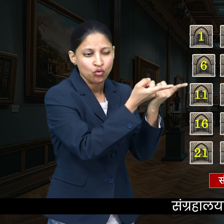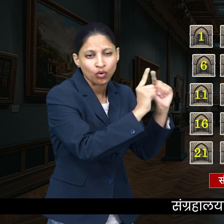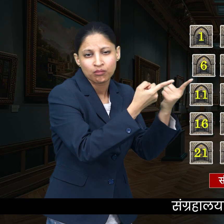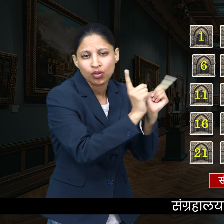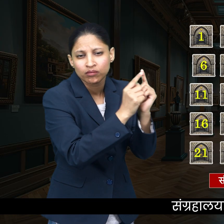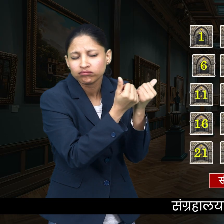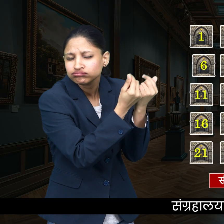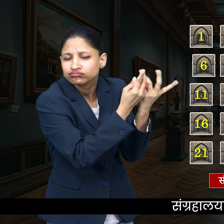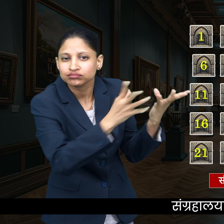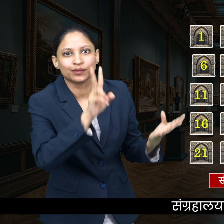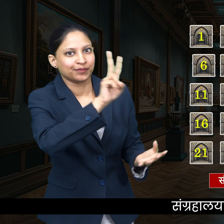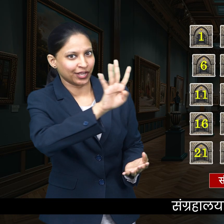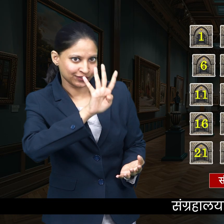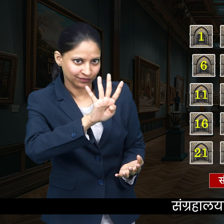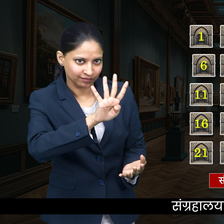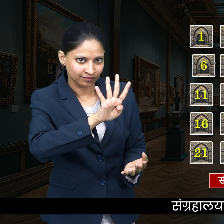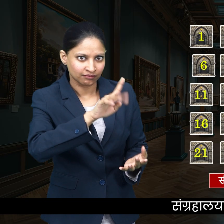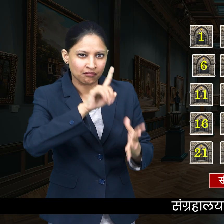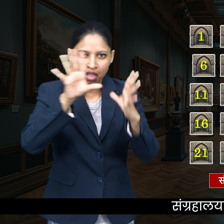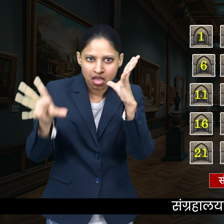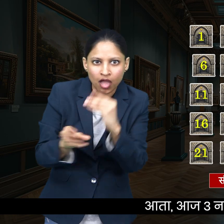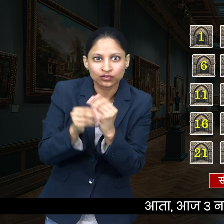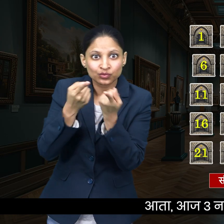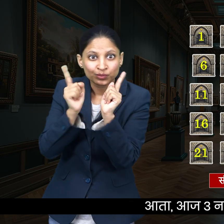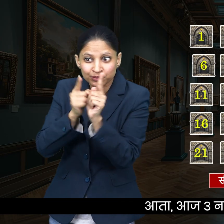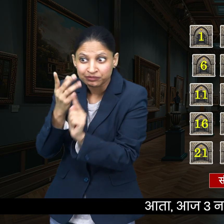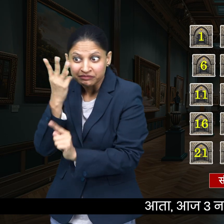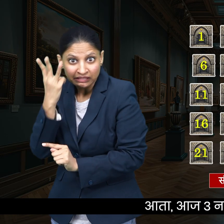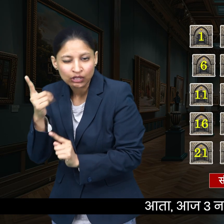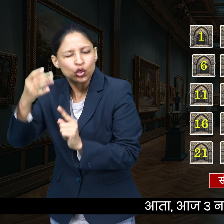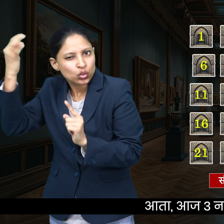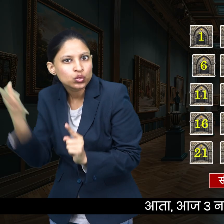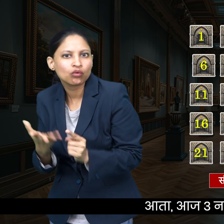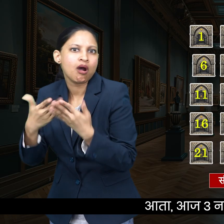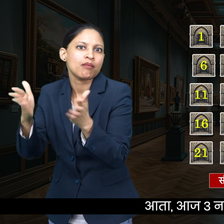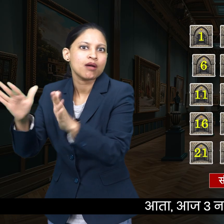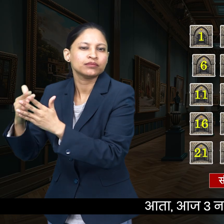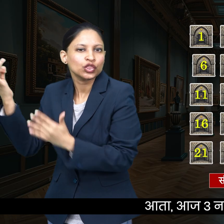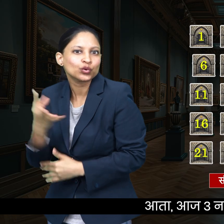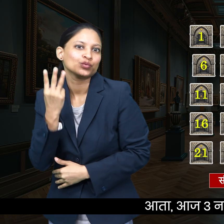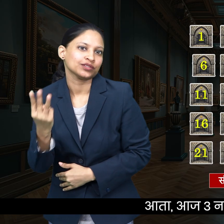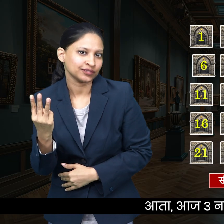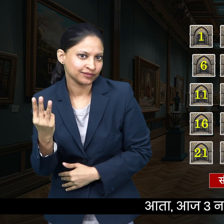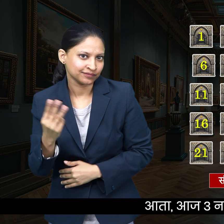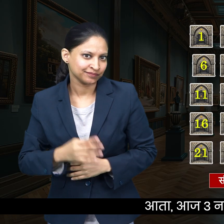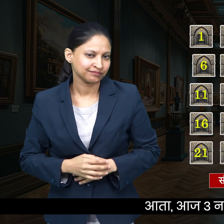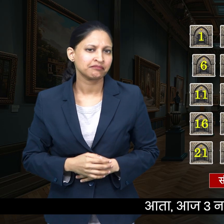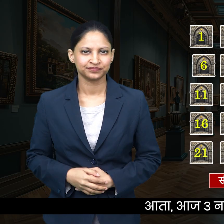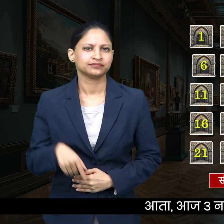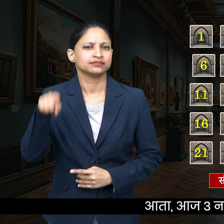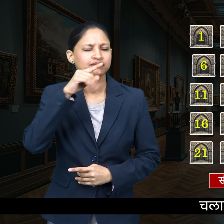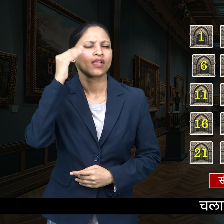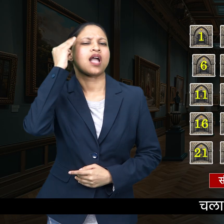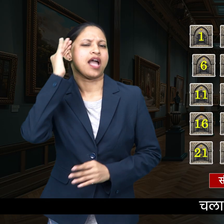संग्रहालयात 24 खोल्या आहेत. आता आज 3 नवीन खोल्या उघडत